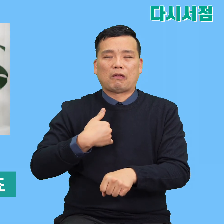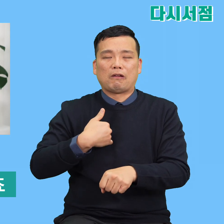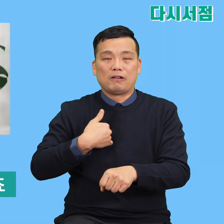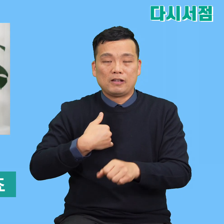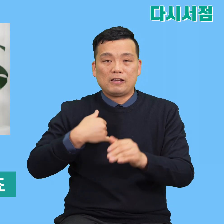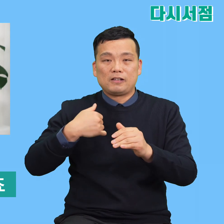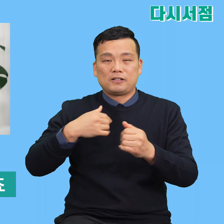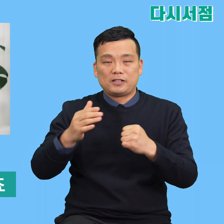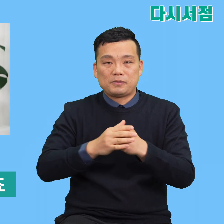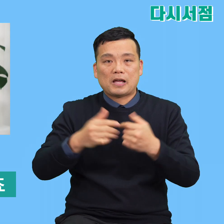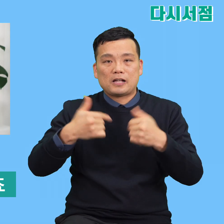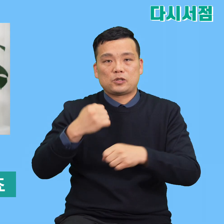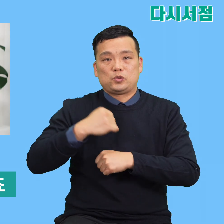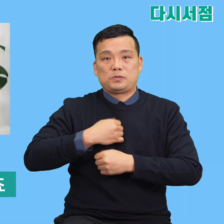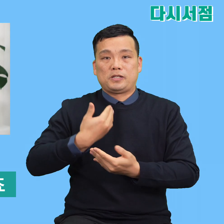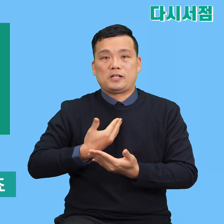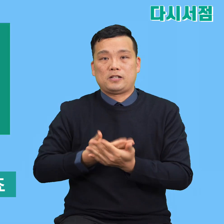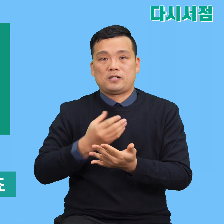네, 재미있는 요소죠.